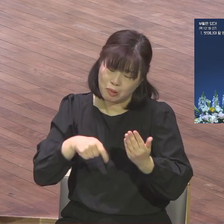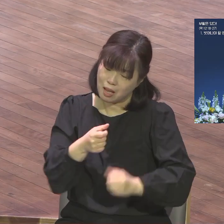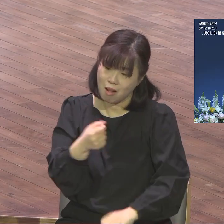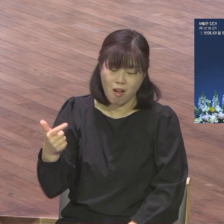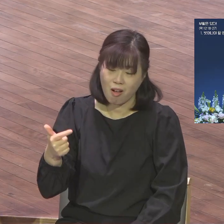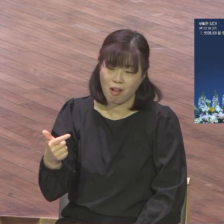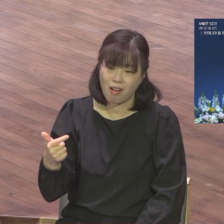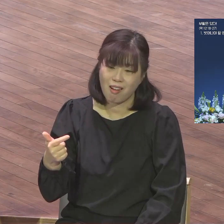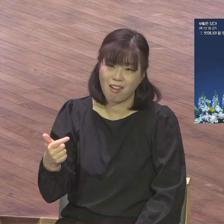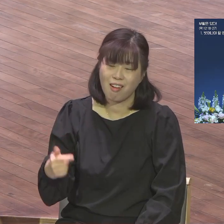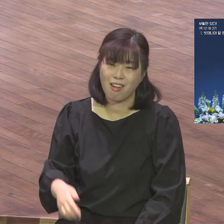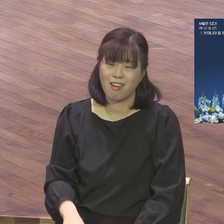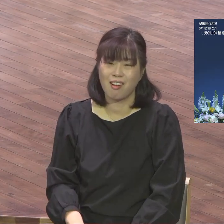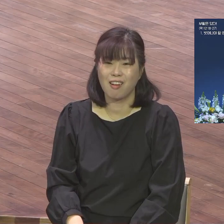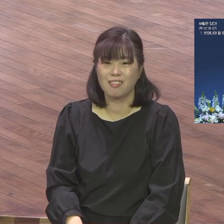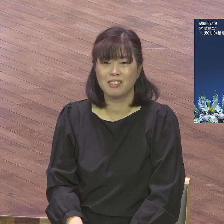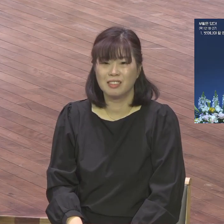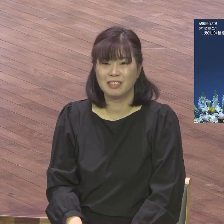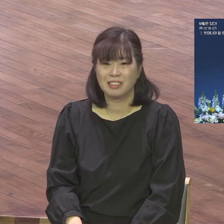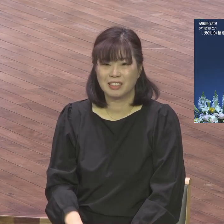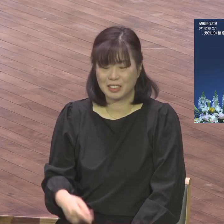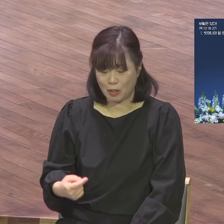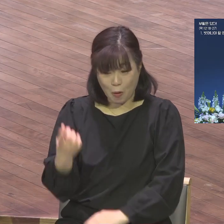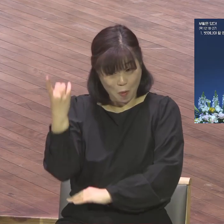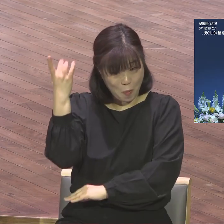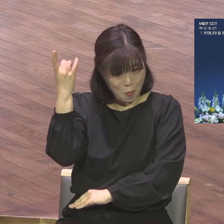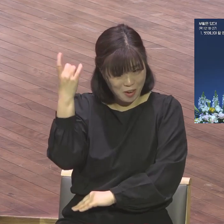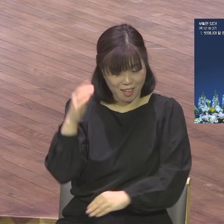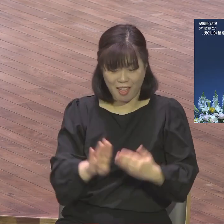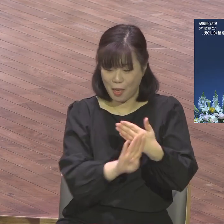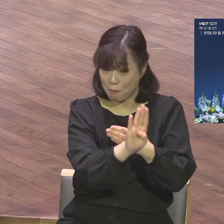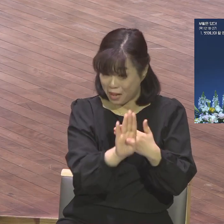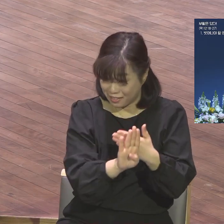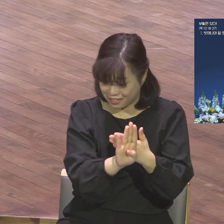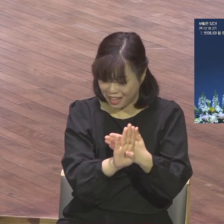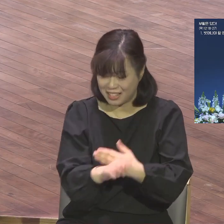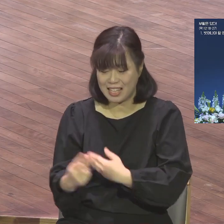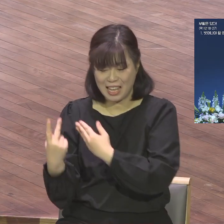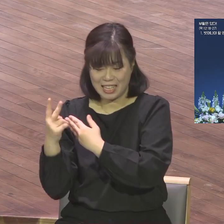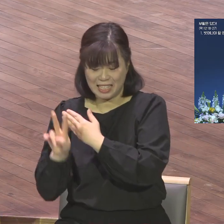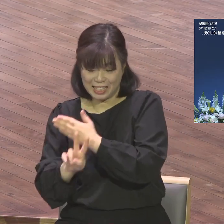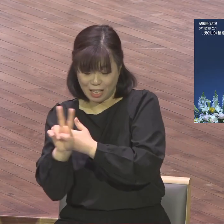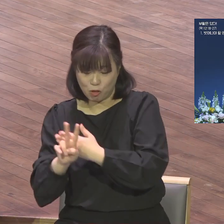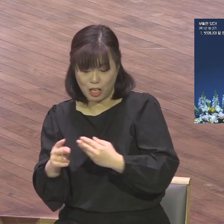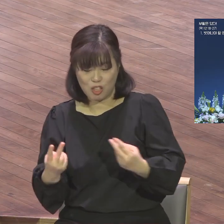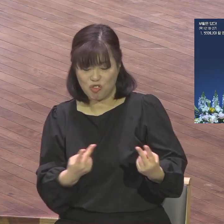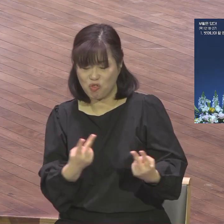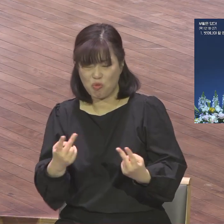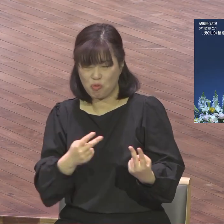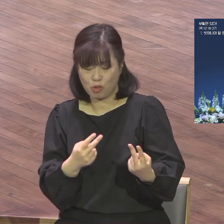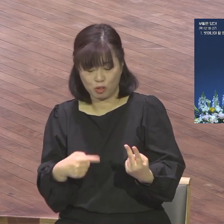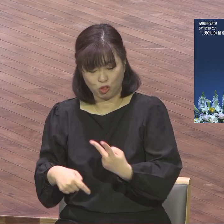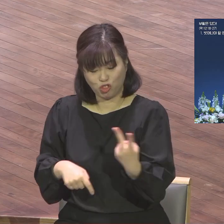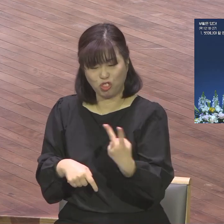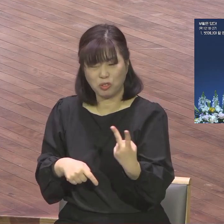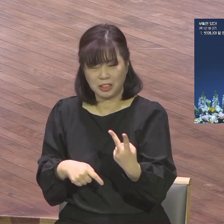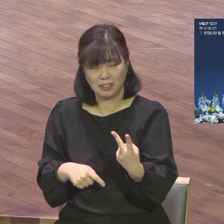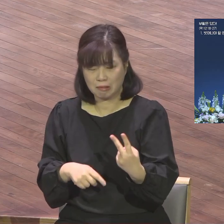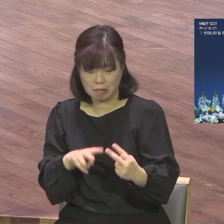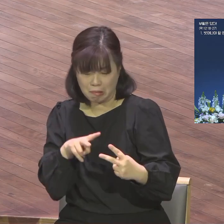종교 성향이 서로 달라서 파워게임을 하던 이 바리새파 사두개파들이 서로 손을